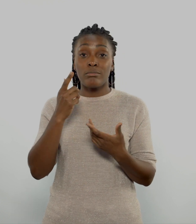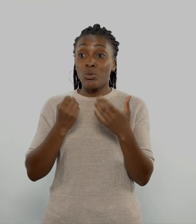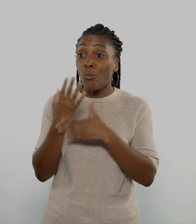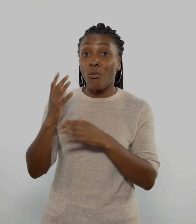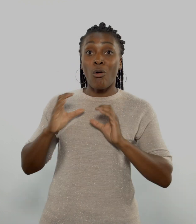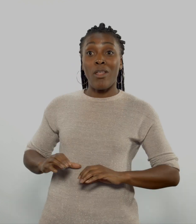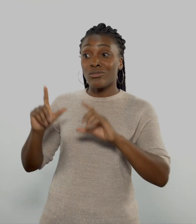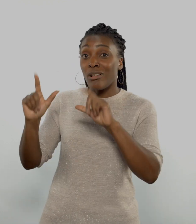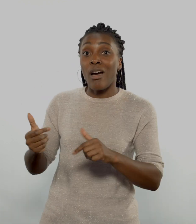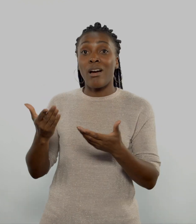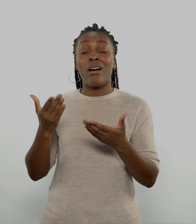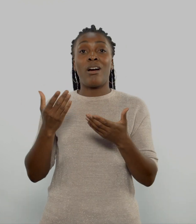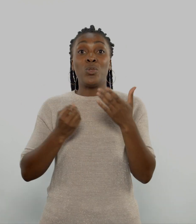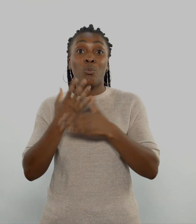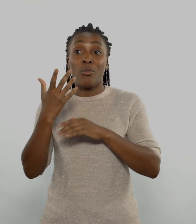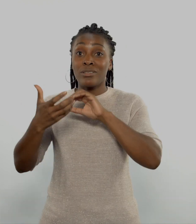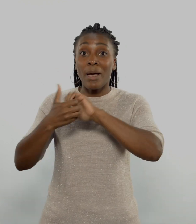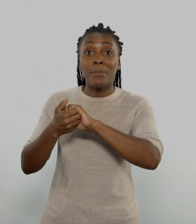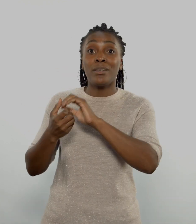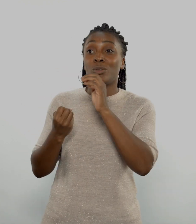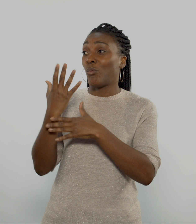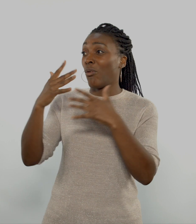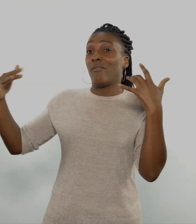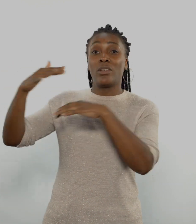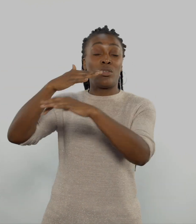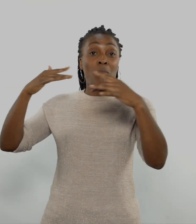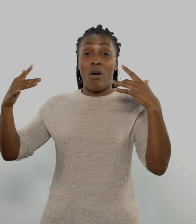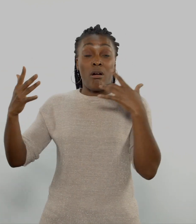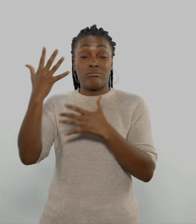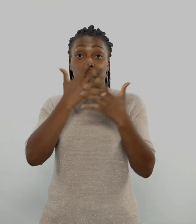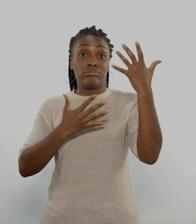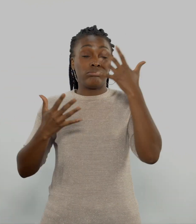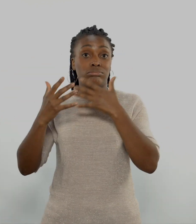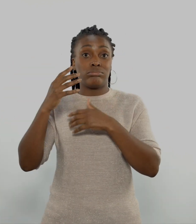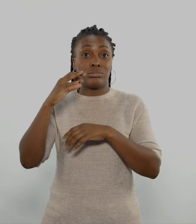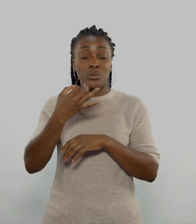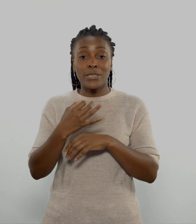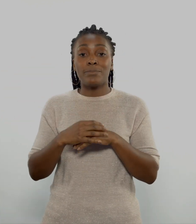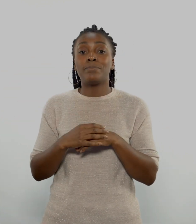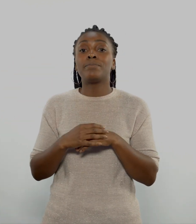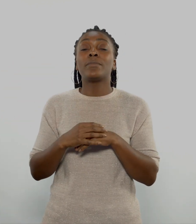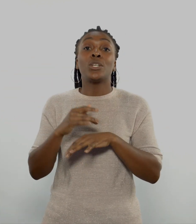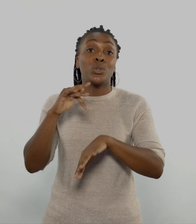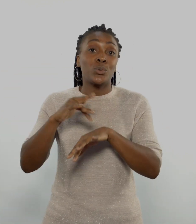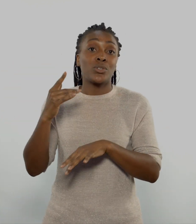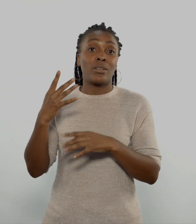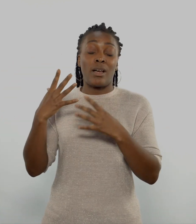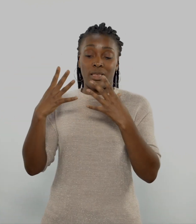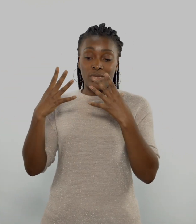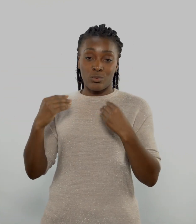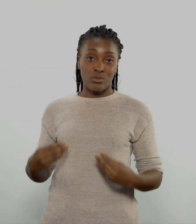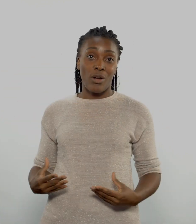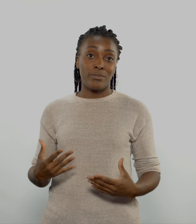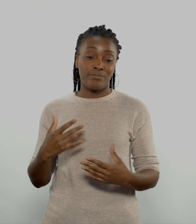collège, des nouveaux amis, un nouvel environnement. J'ai subi des abus sexuels,